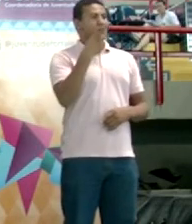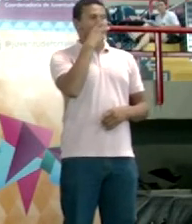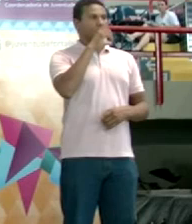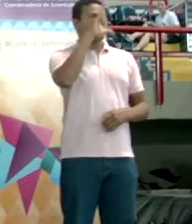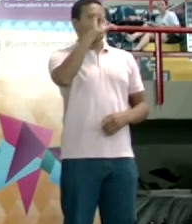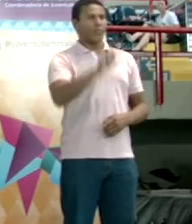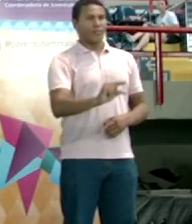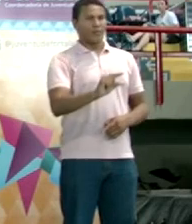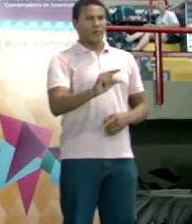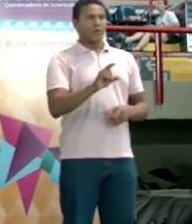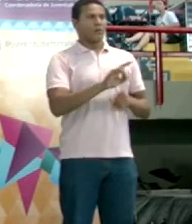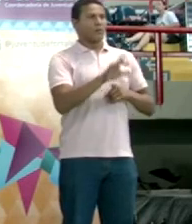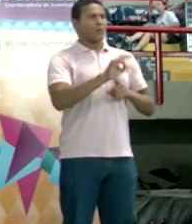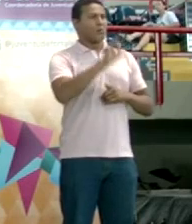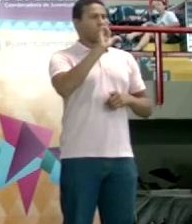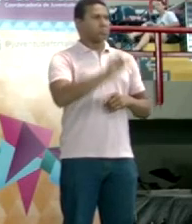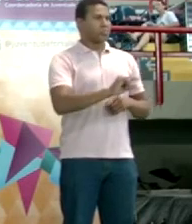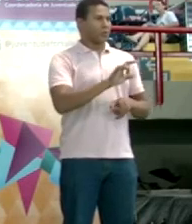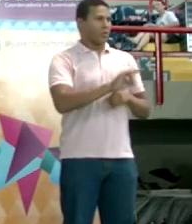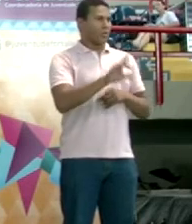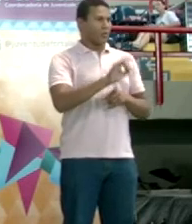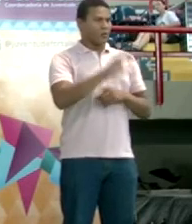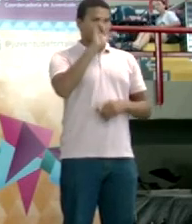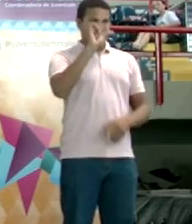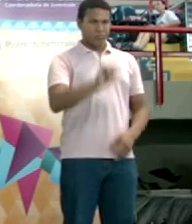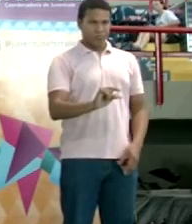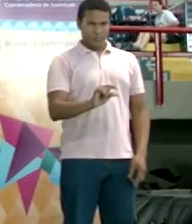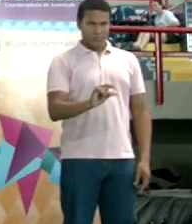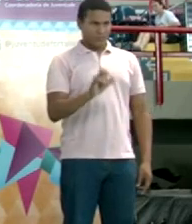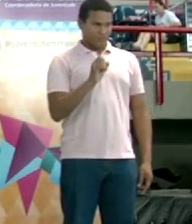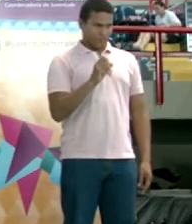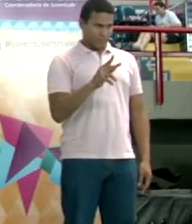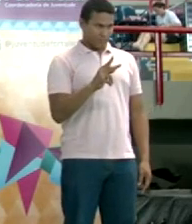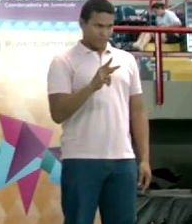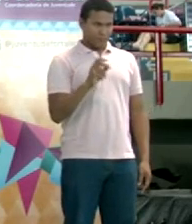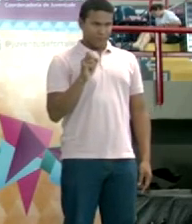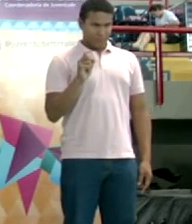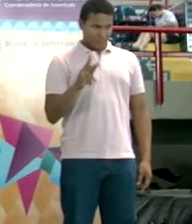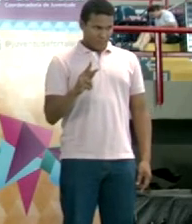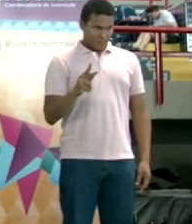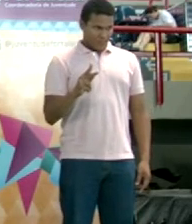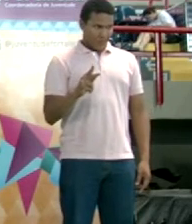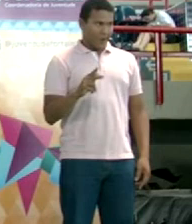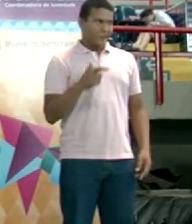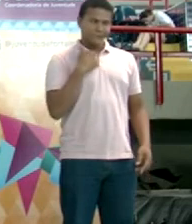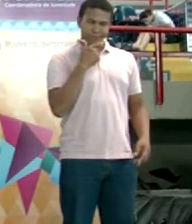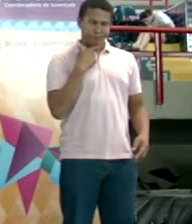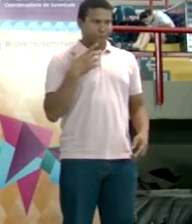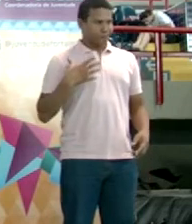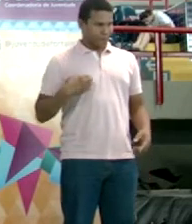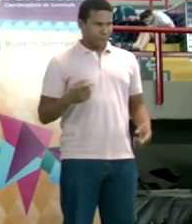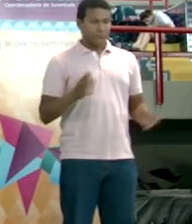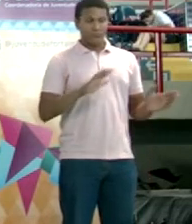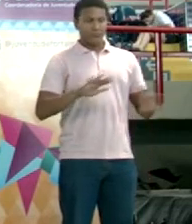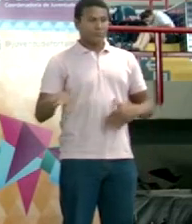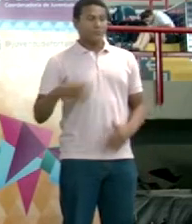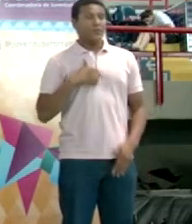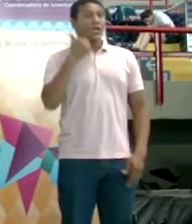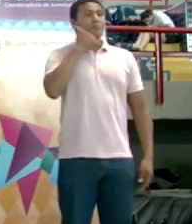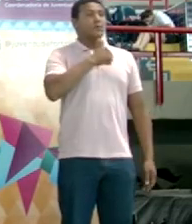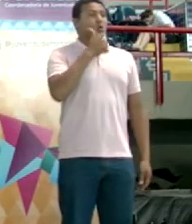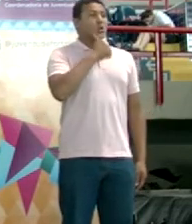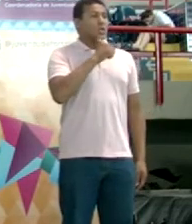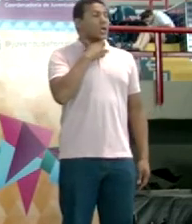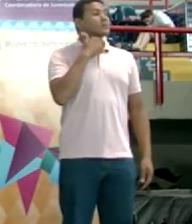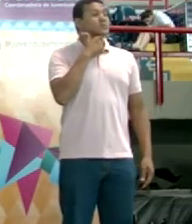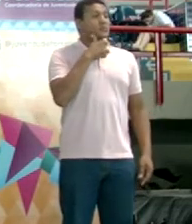Então ele é considerado estéril por conta de baixa quantidade de espermatozoides. ok? Caso de mulher estéril,